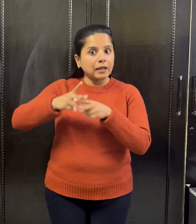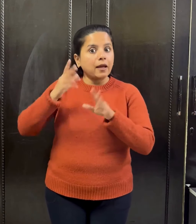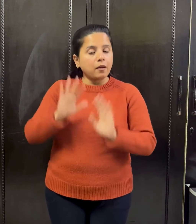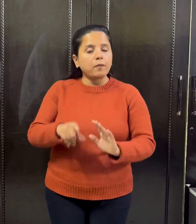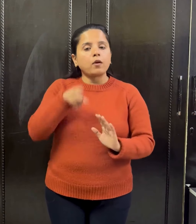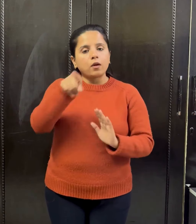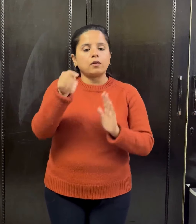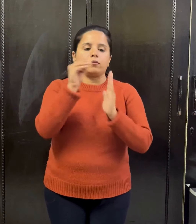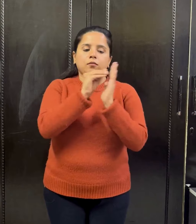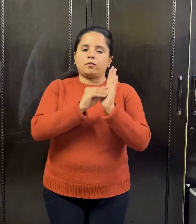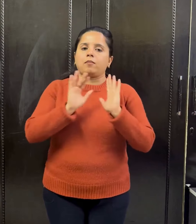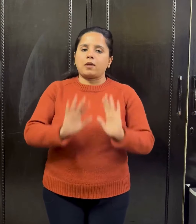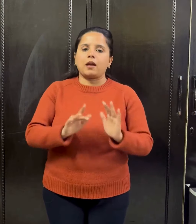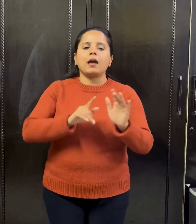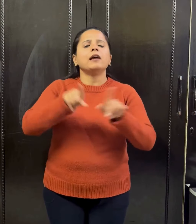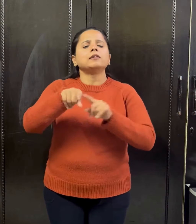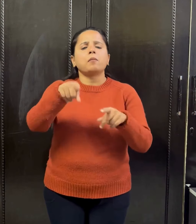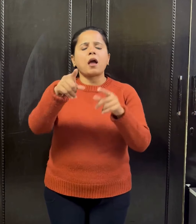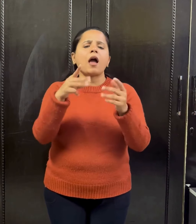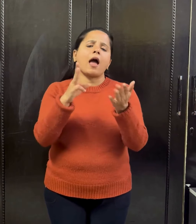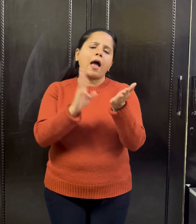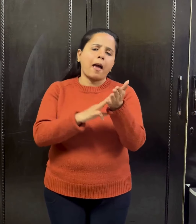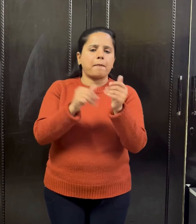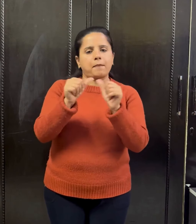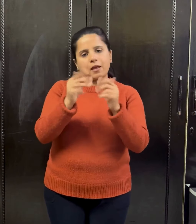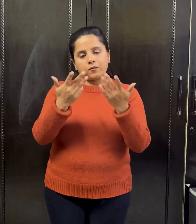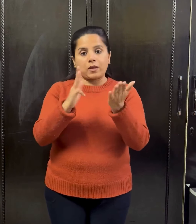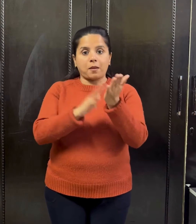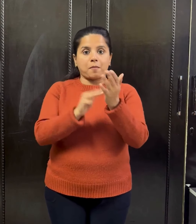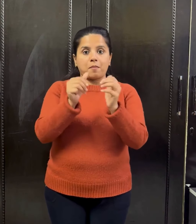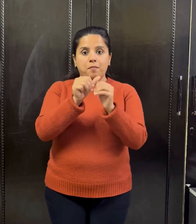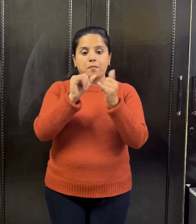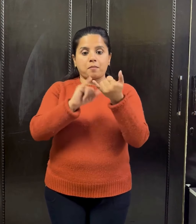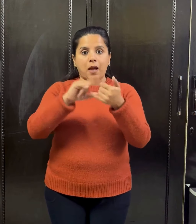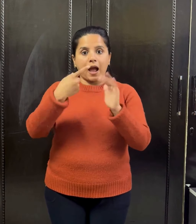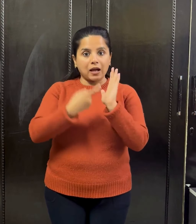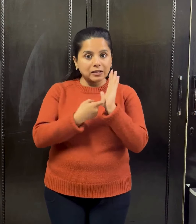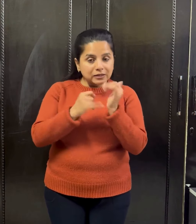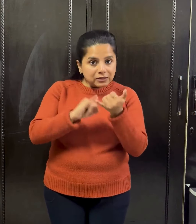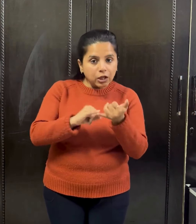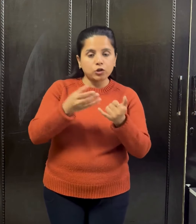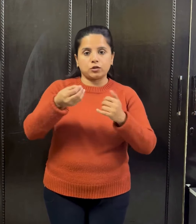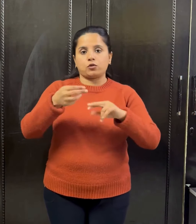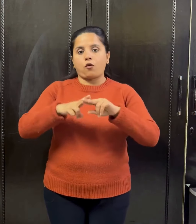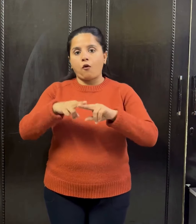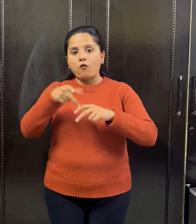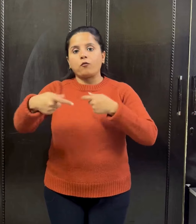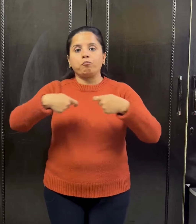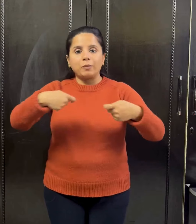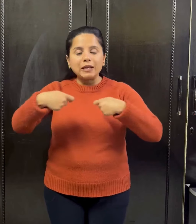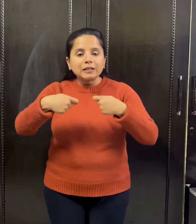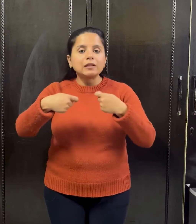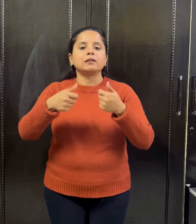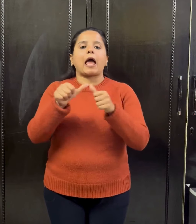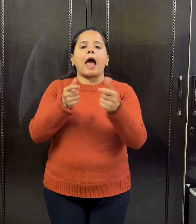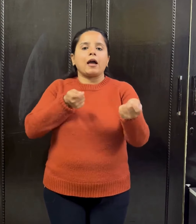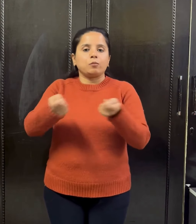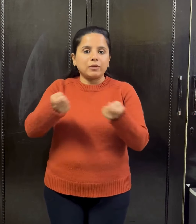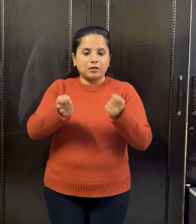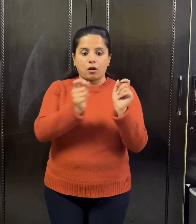दें। उदाहरण के लिए कोर्स मास्टर्स इन बिजनेस एडमिनिस्ट्रेशन, सब्जेक्ट